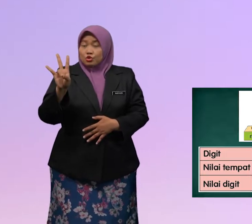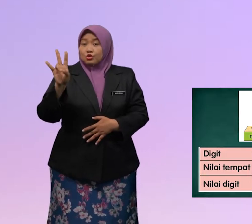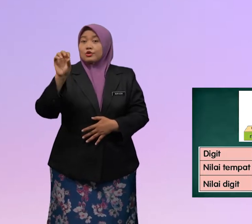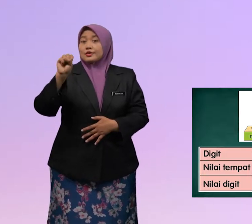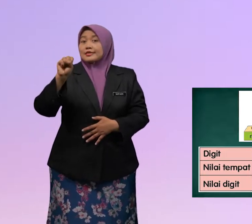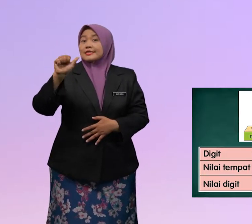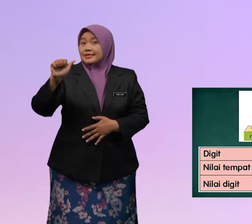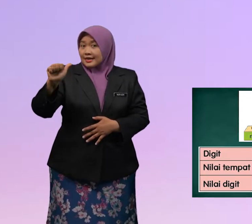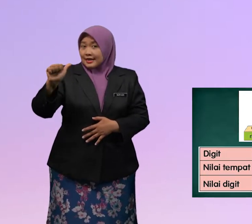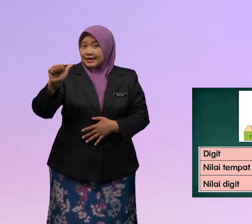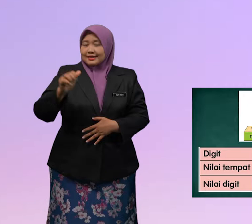1,247 sa.